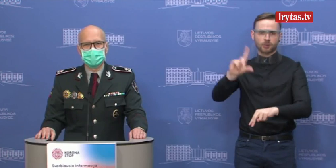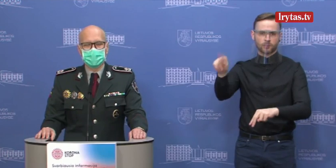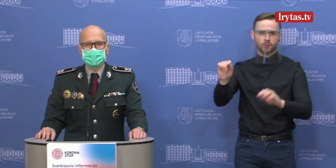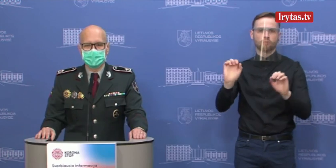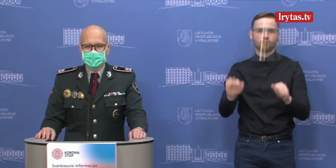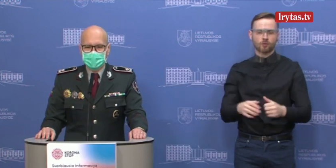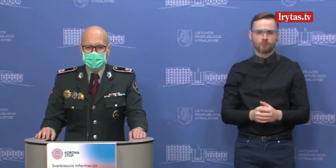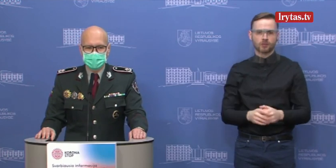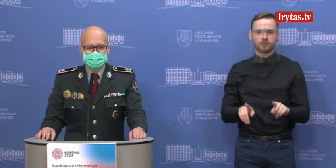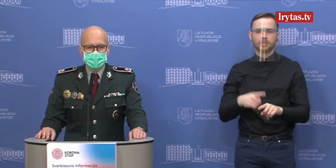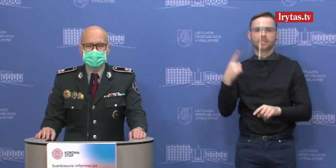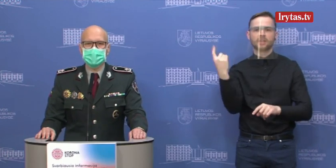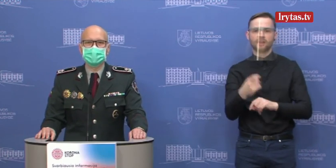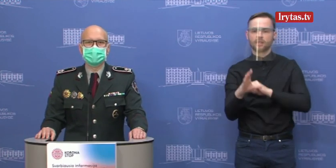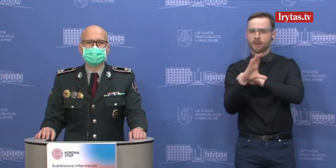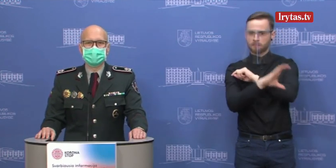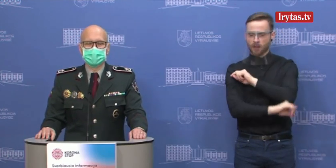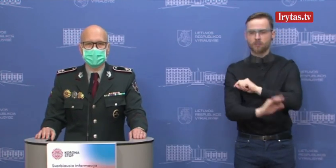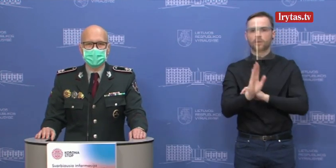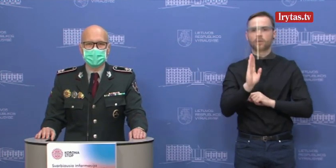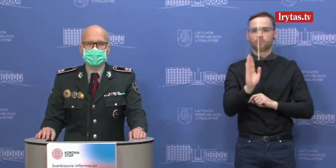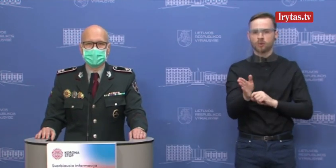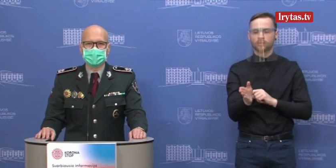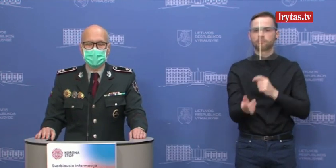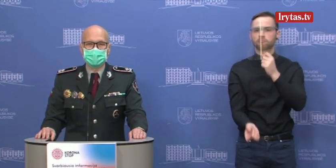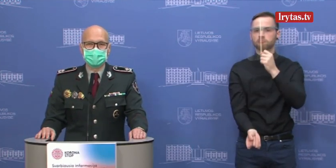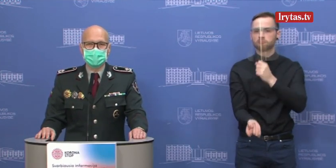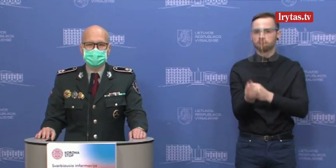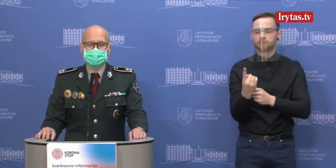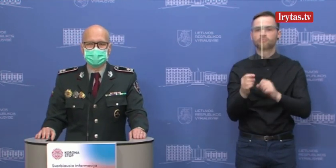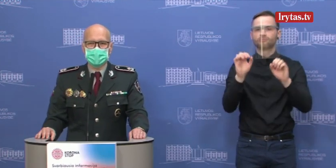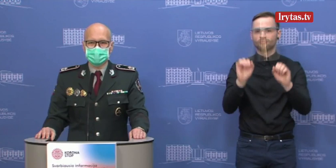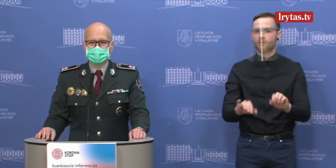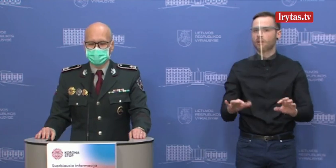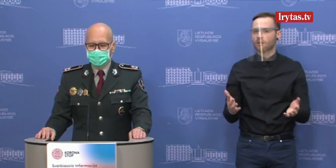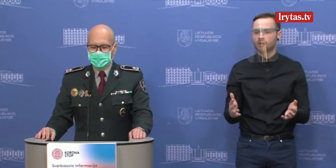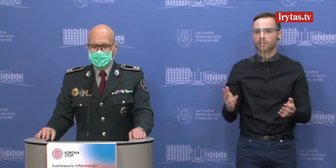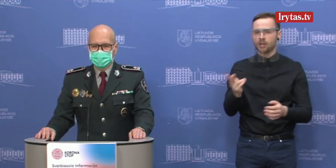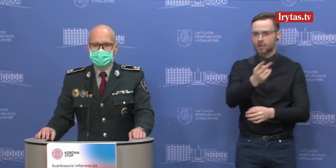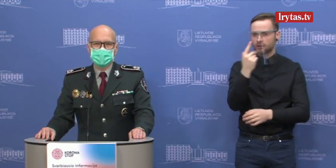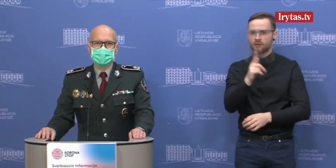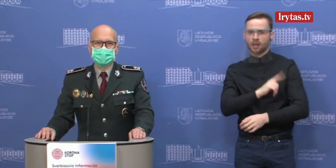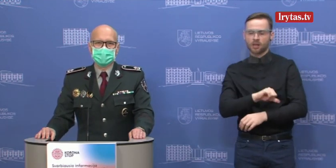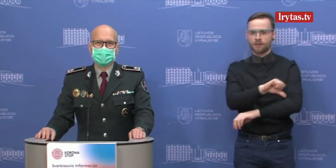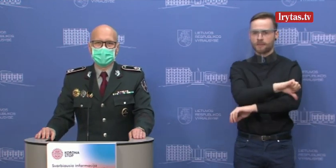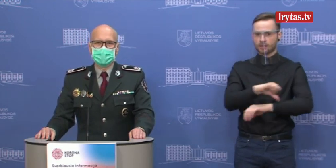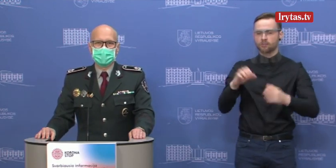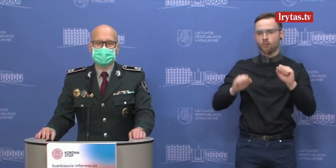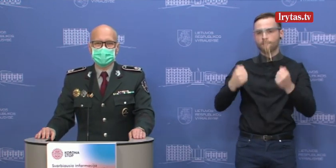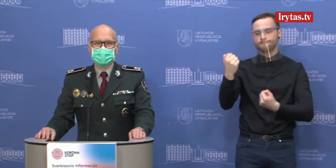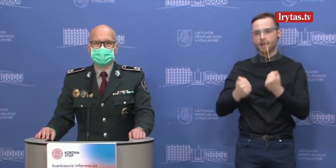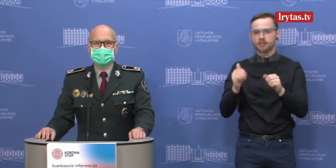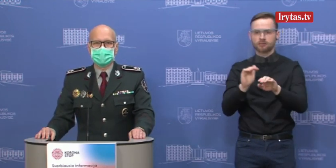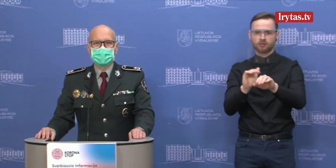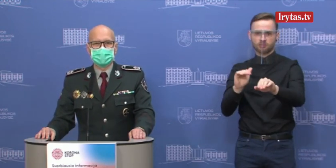savaitės pabaigoj gali atsirasti tam tikrų eilių prie mūsų kontrolės punktų. Būtent dėl to buvo